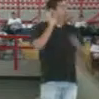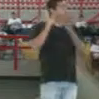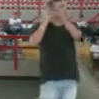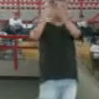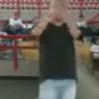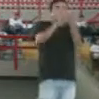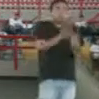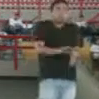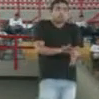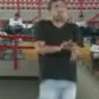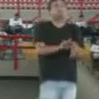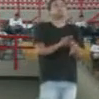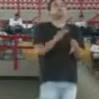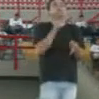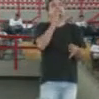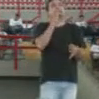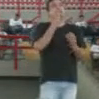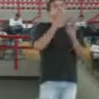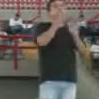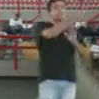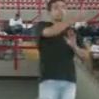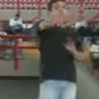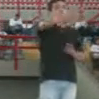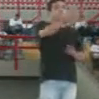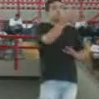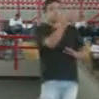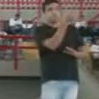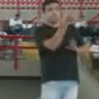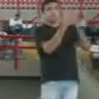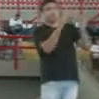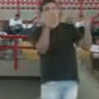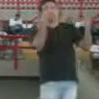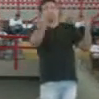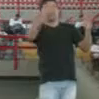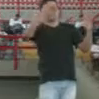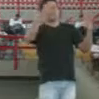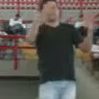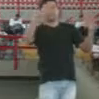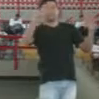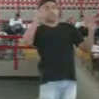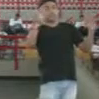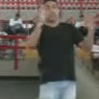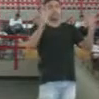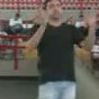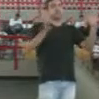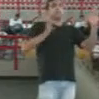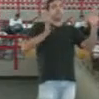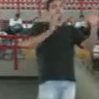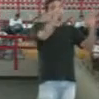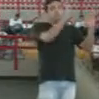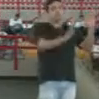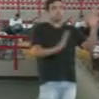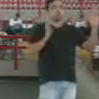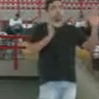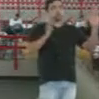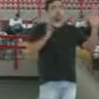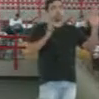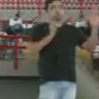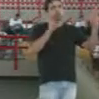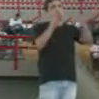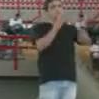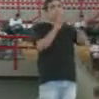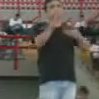contexto? Década de 20, que o Brasil tá com tudo em dinheiro, até 29,